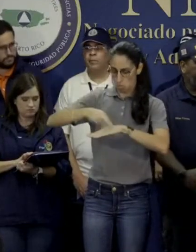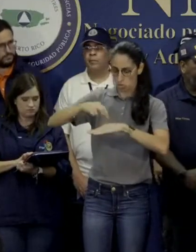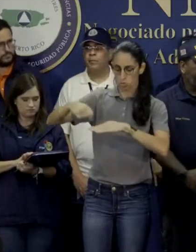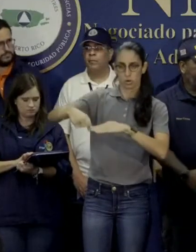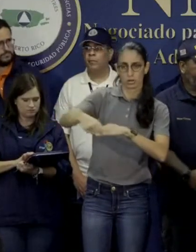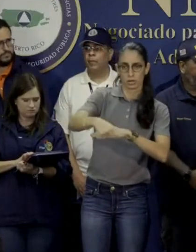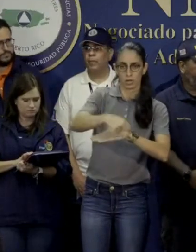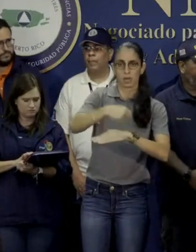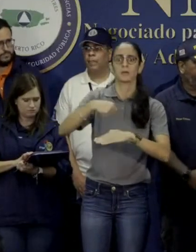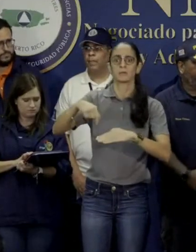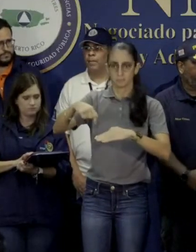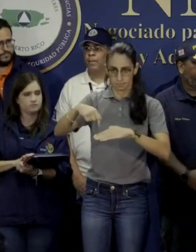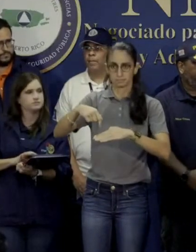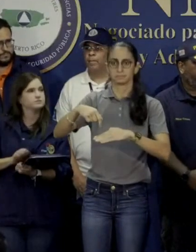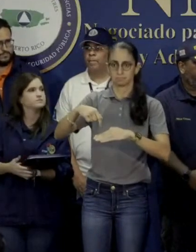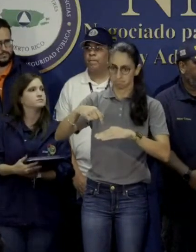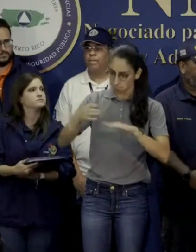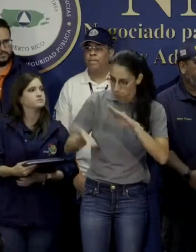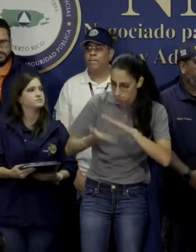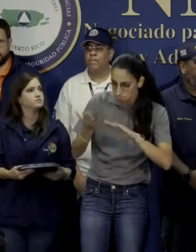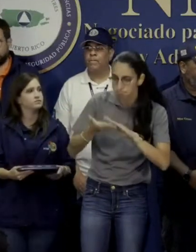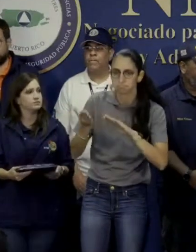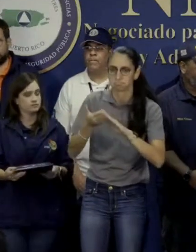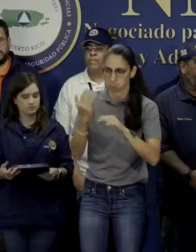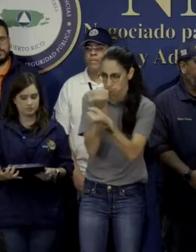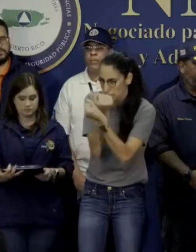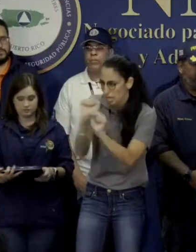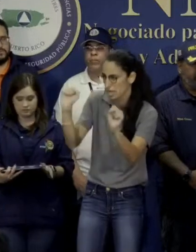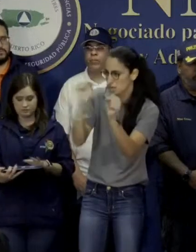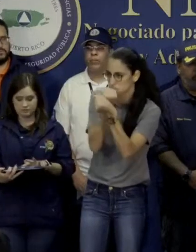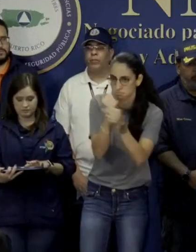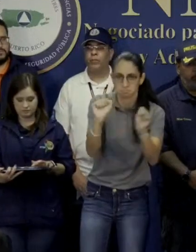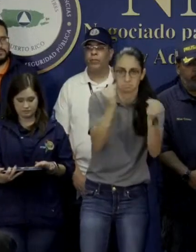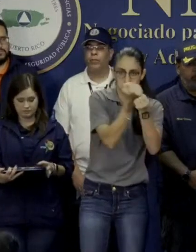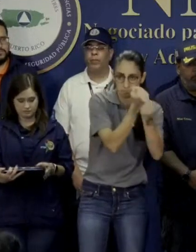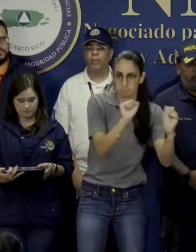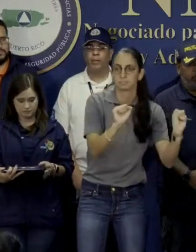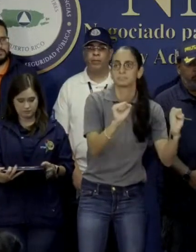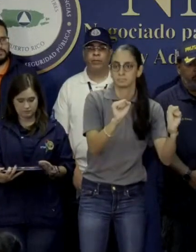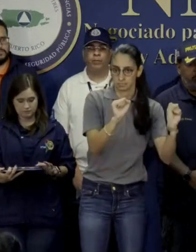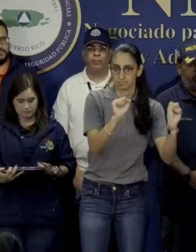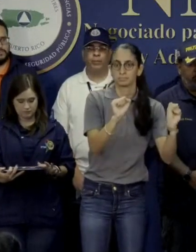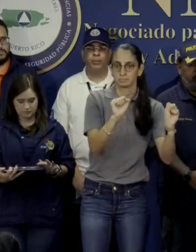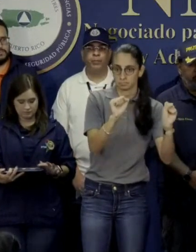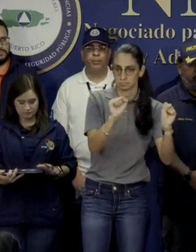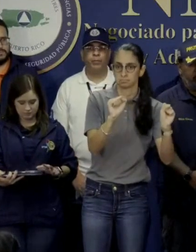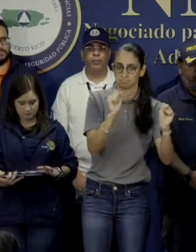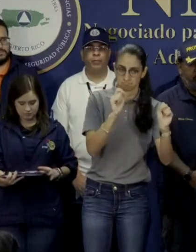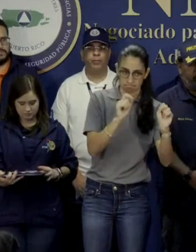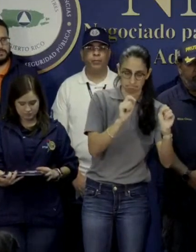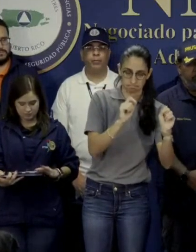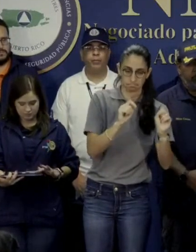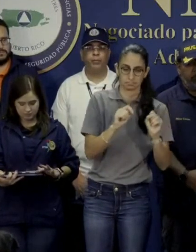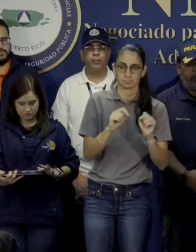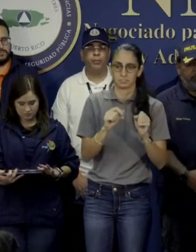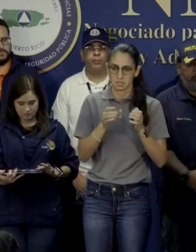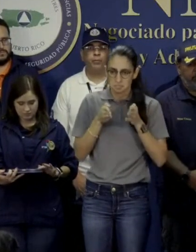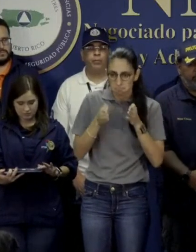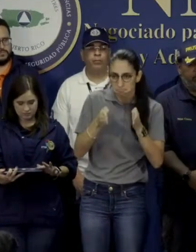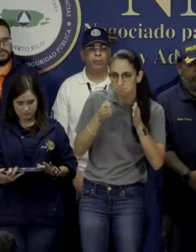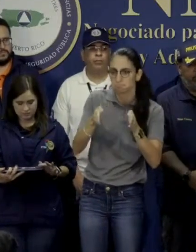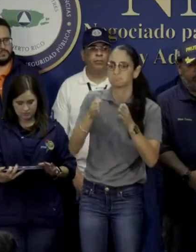Rico, principalmente en operaciones de rescate y de restauración de